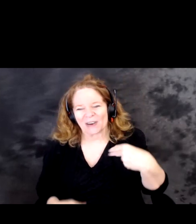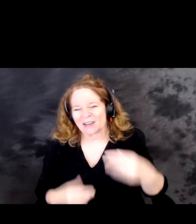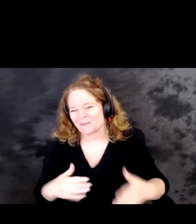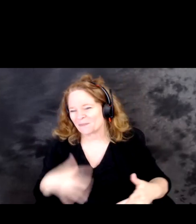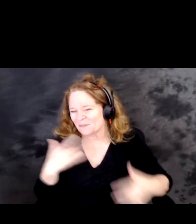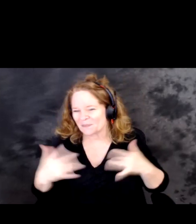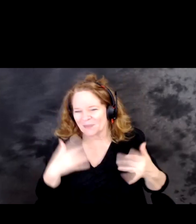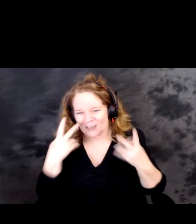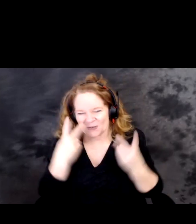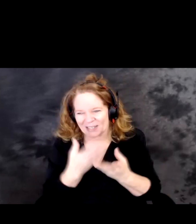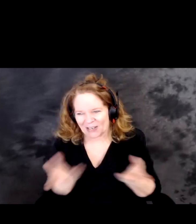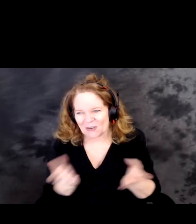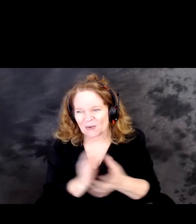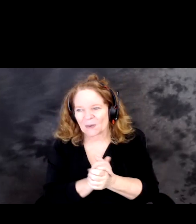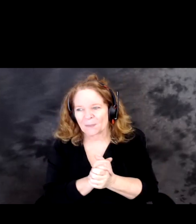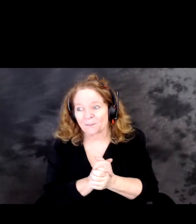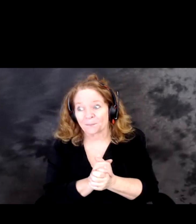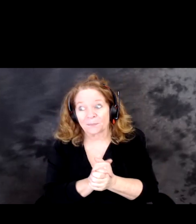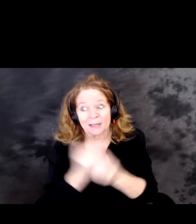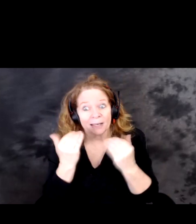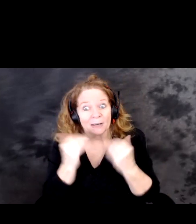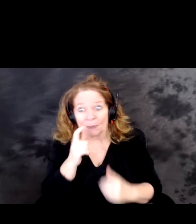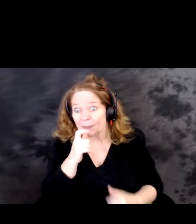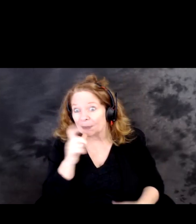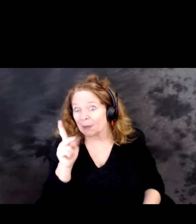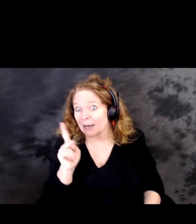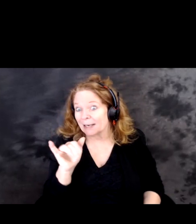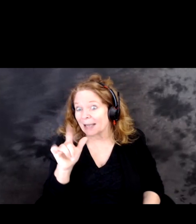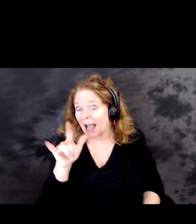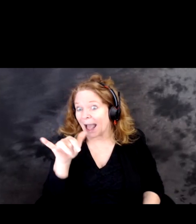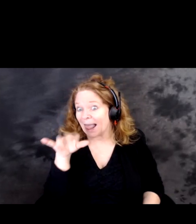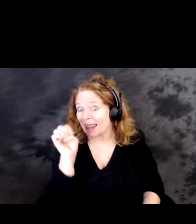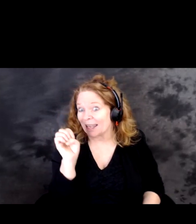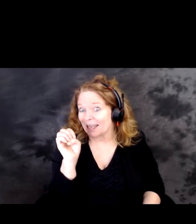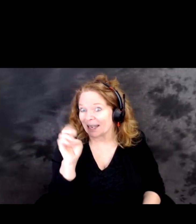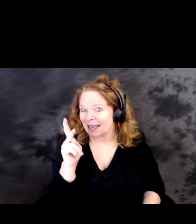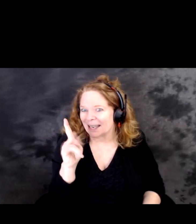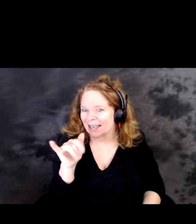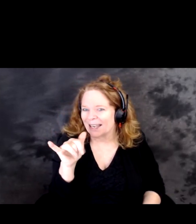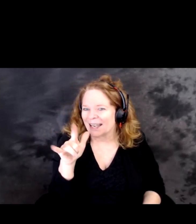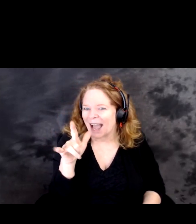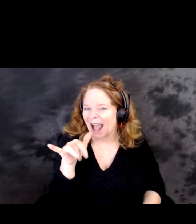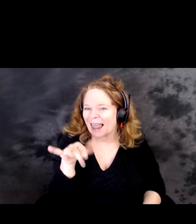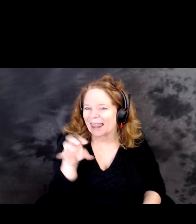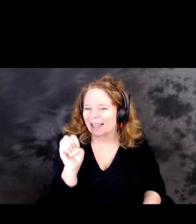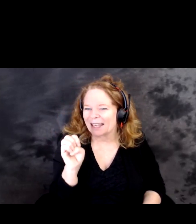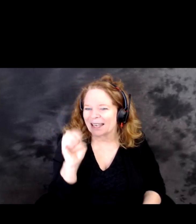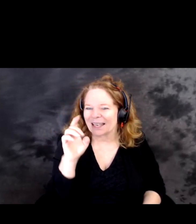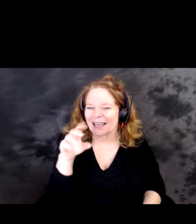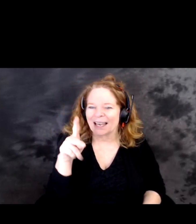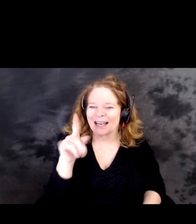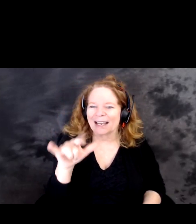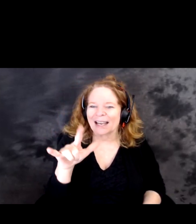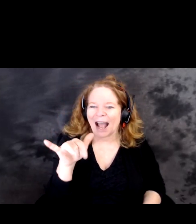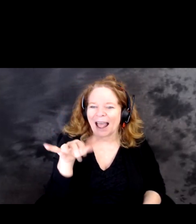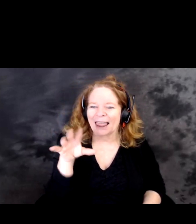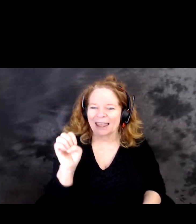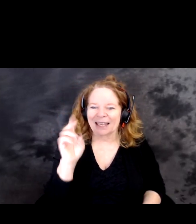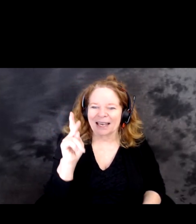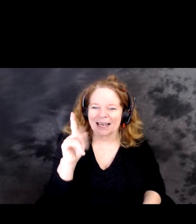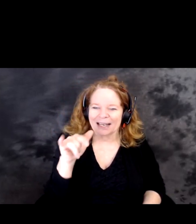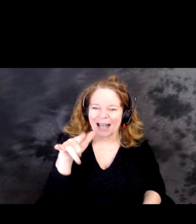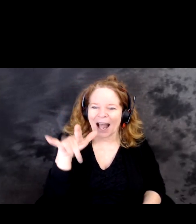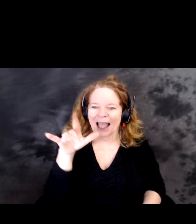aquí, Grayson. Es brillante mirarte. Y seguimos con Kylie. Hola, Kylie. Hola,